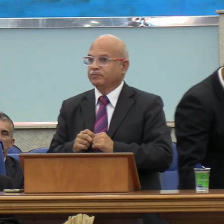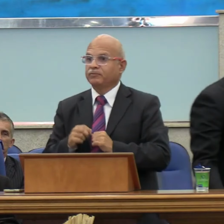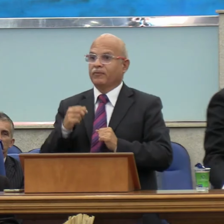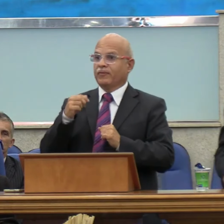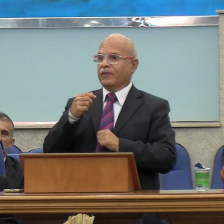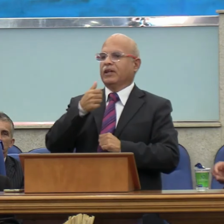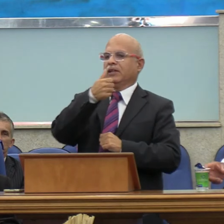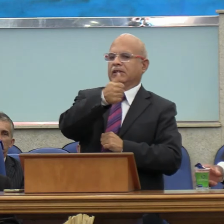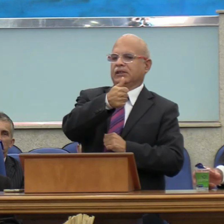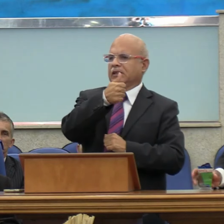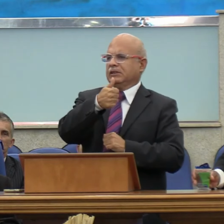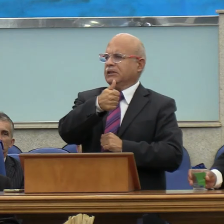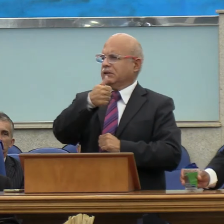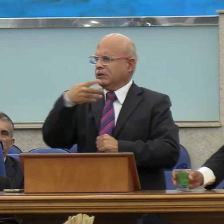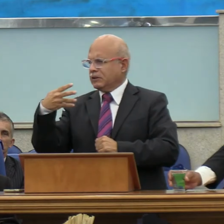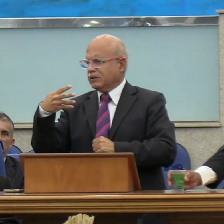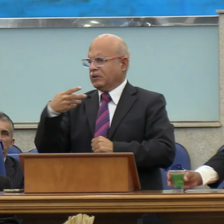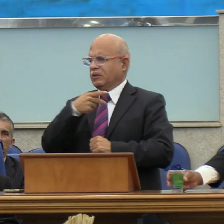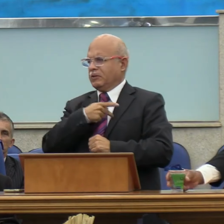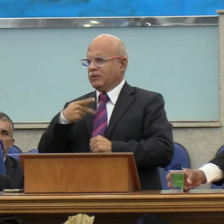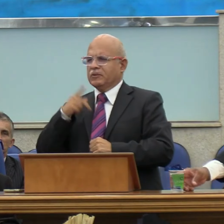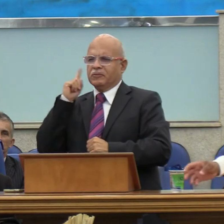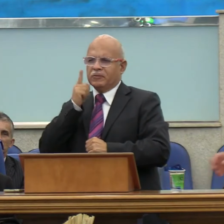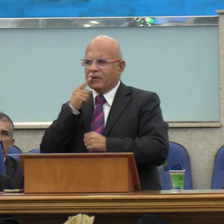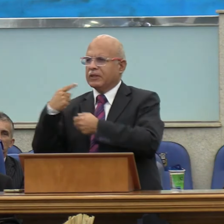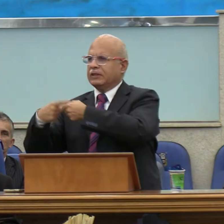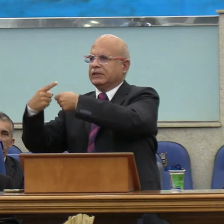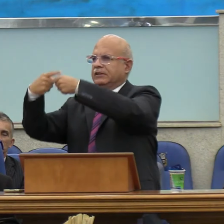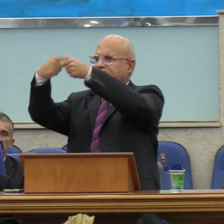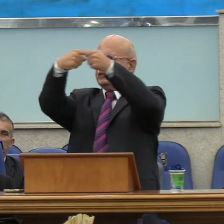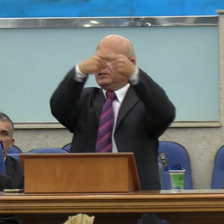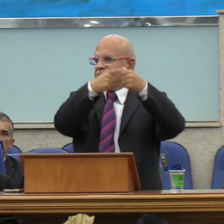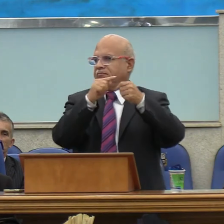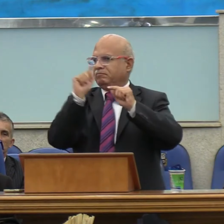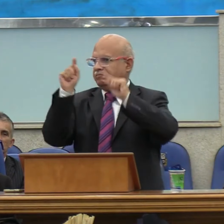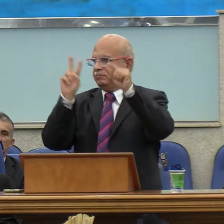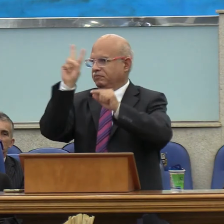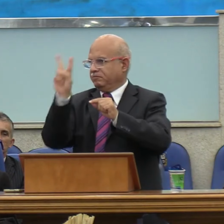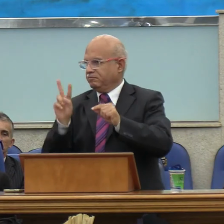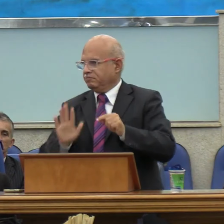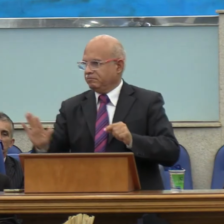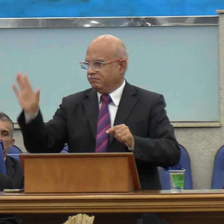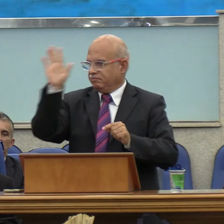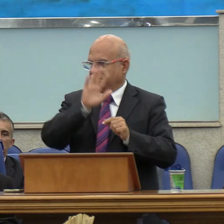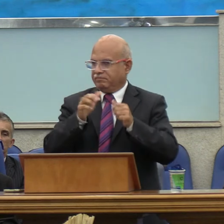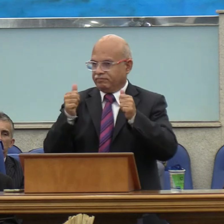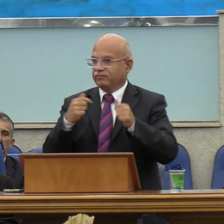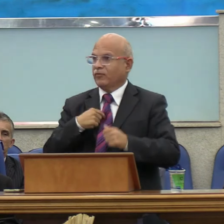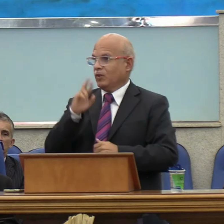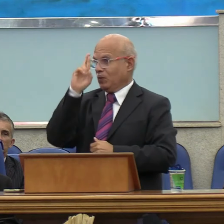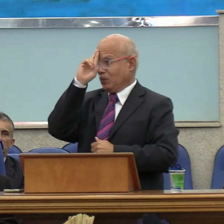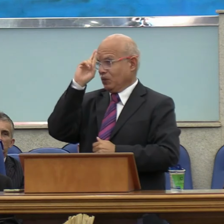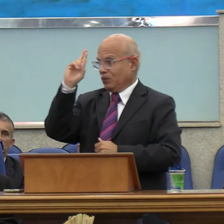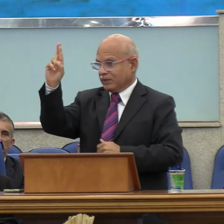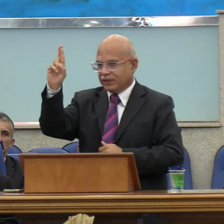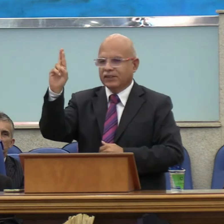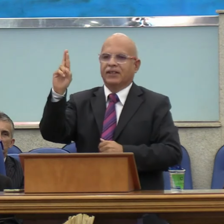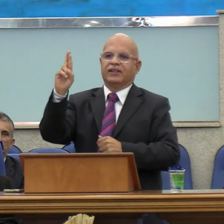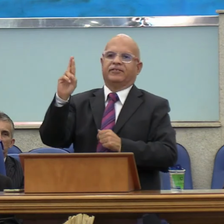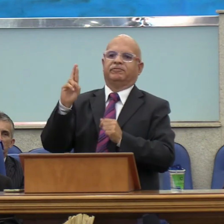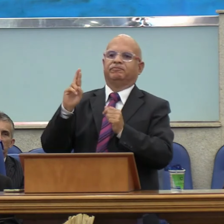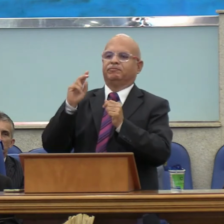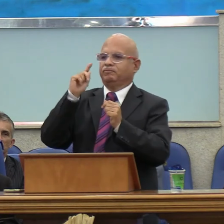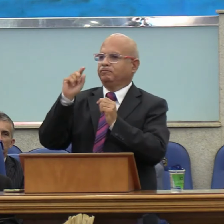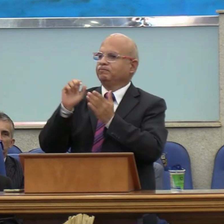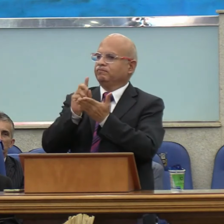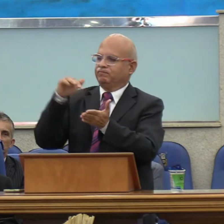lá na Venezuela. E nós temos 75 membros surdos, diversas cidades que participam com a